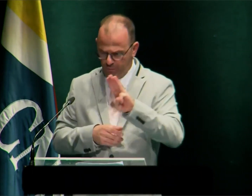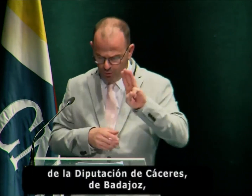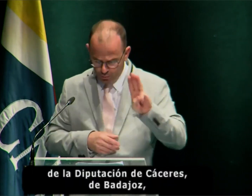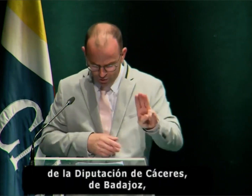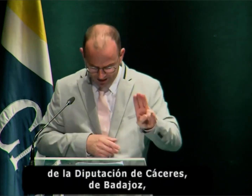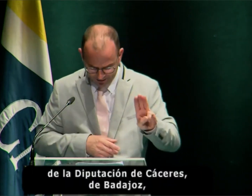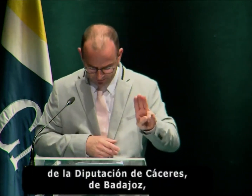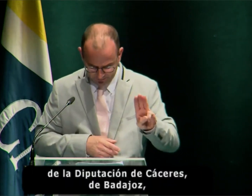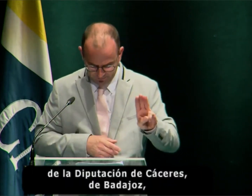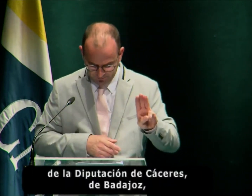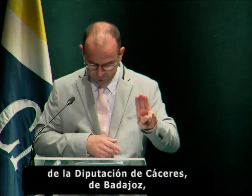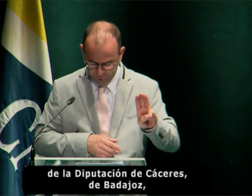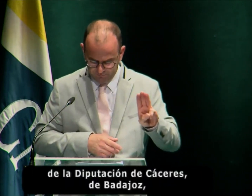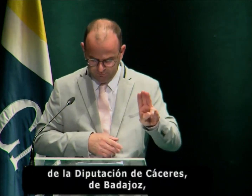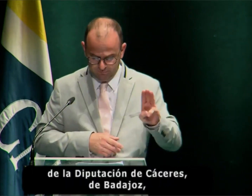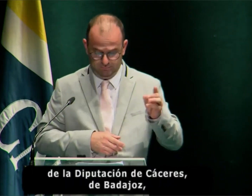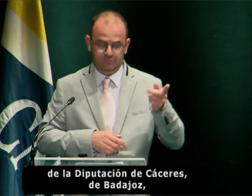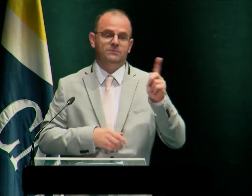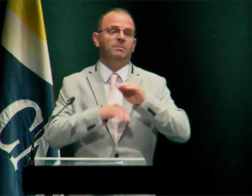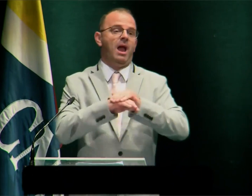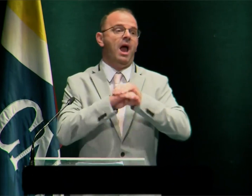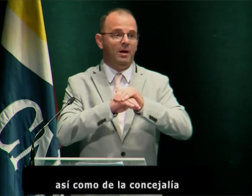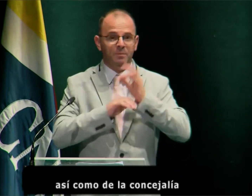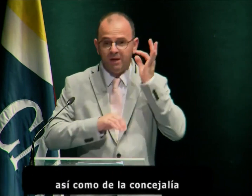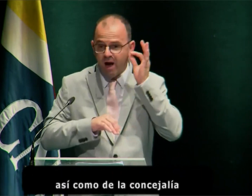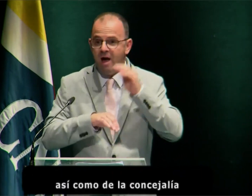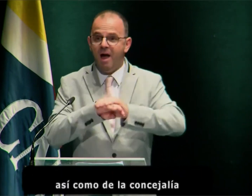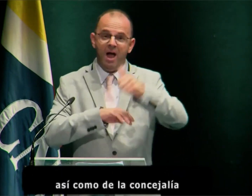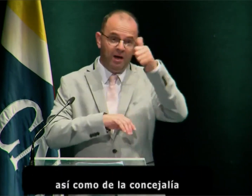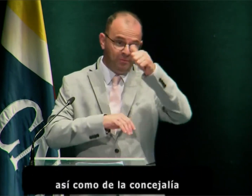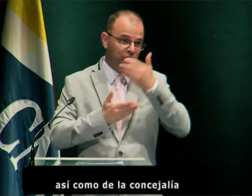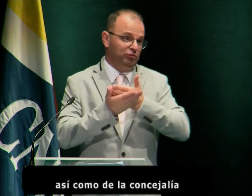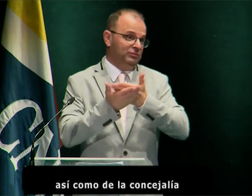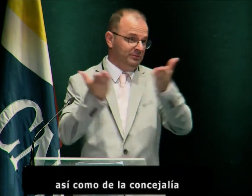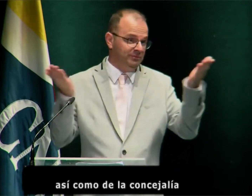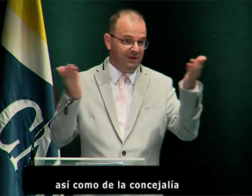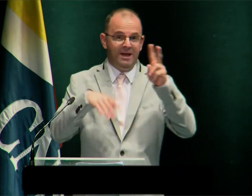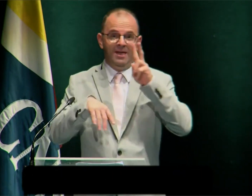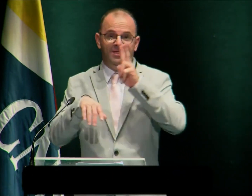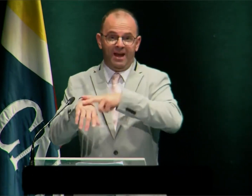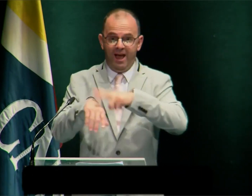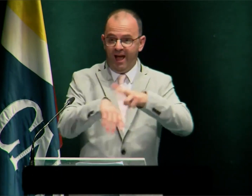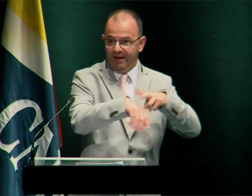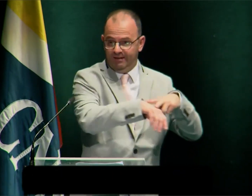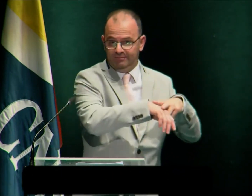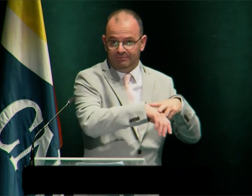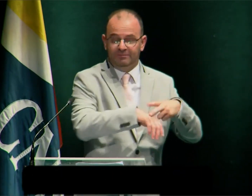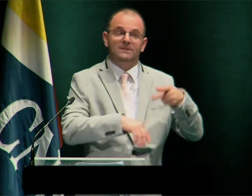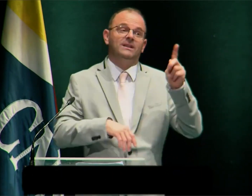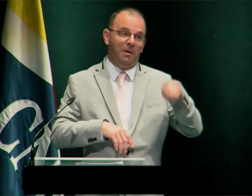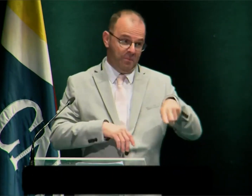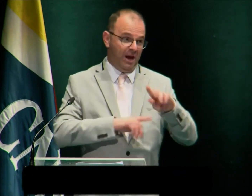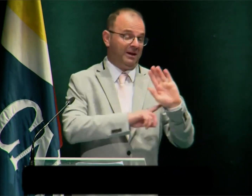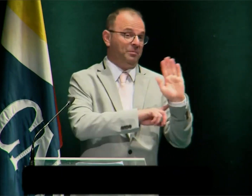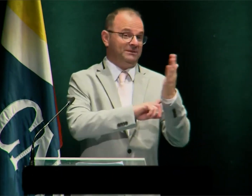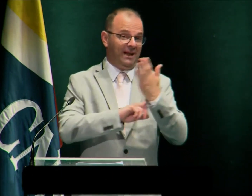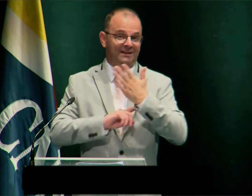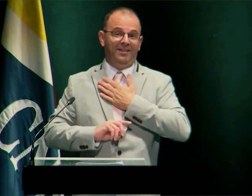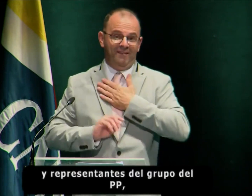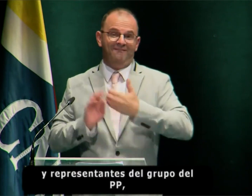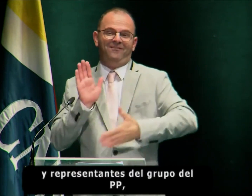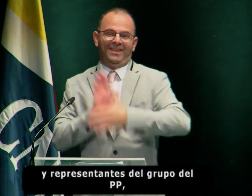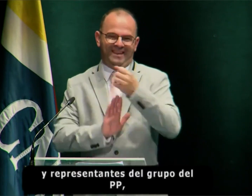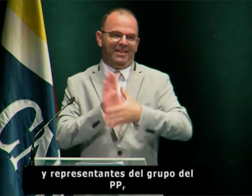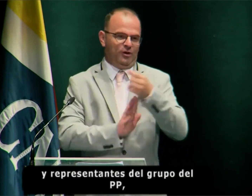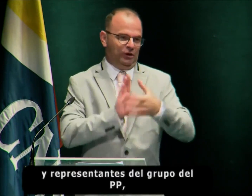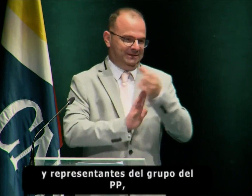y representantes del Grupo del Partido Popular. Amigos, amigas, delegados,